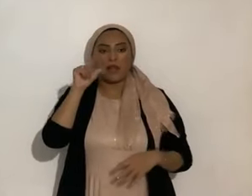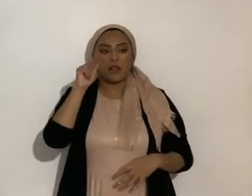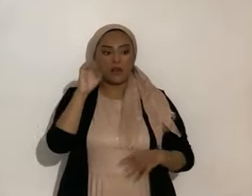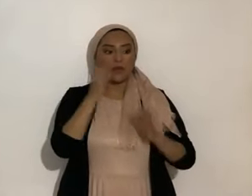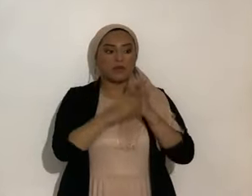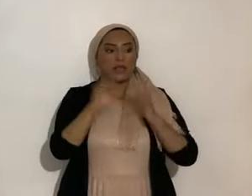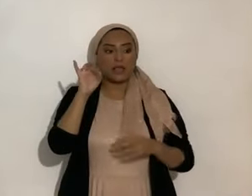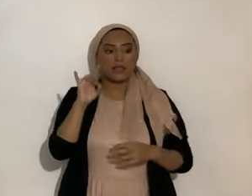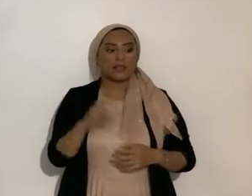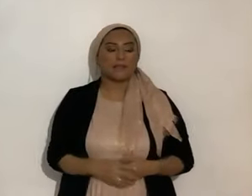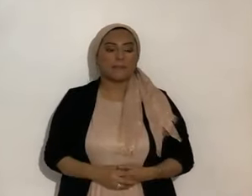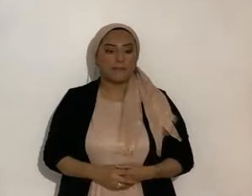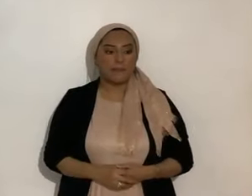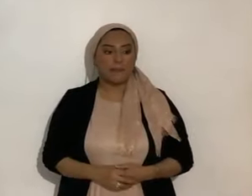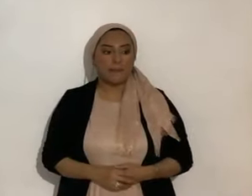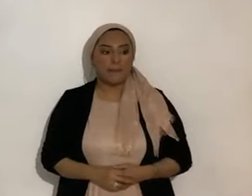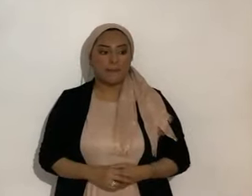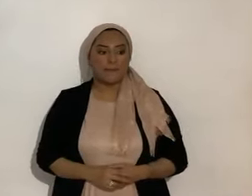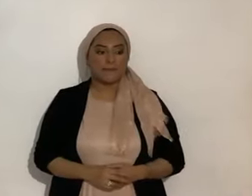en un principio.